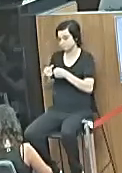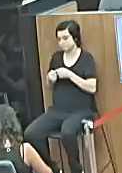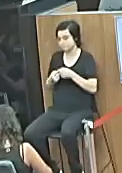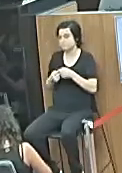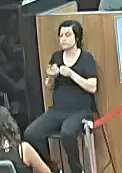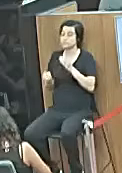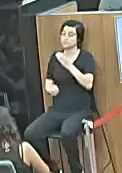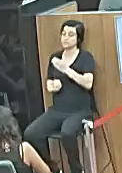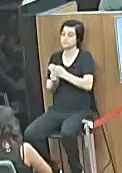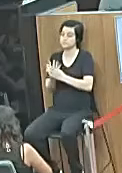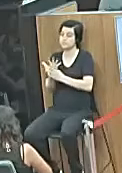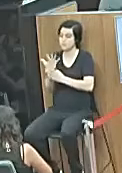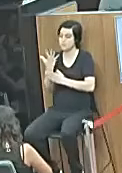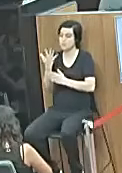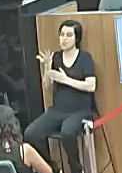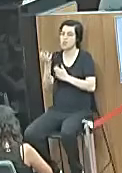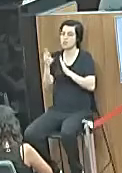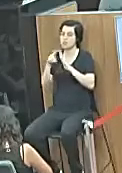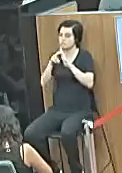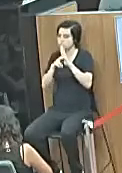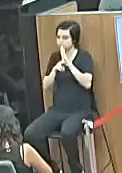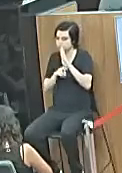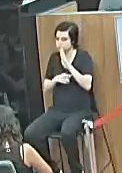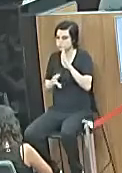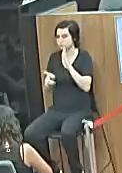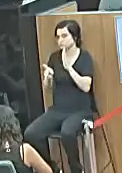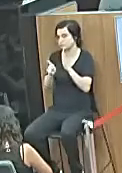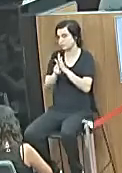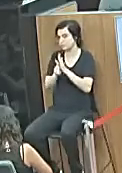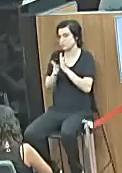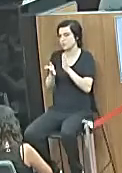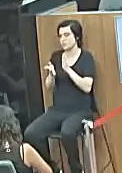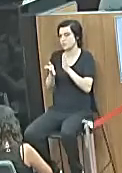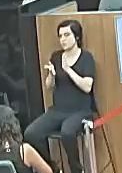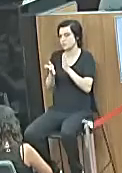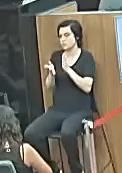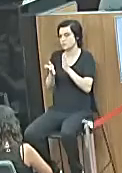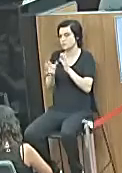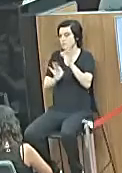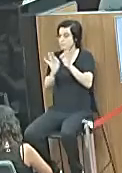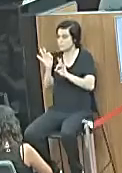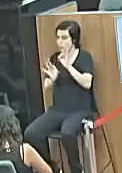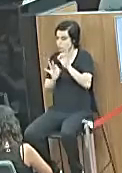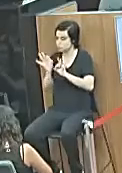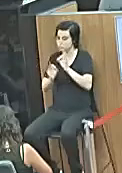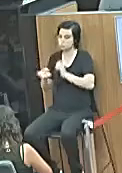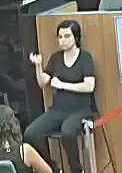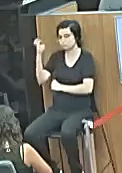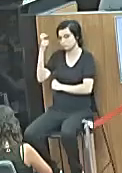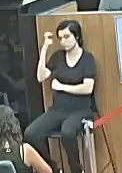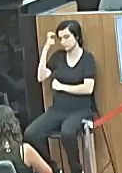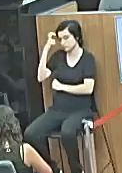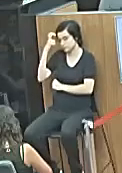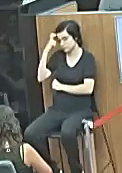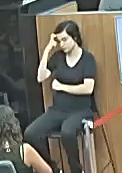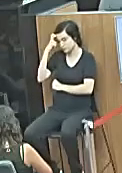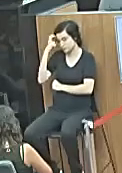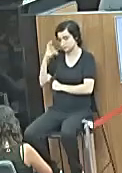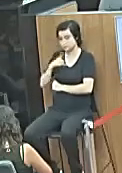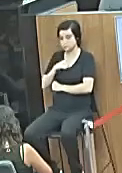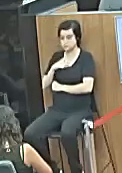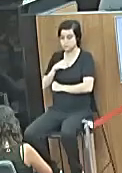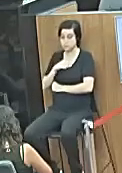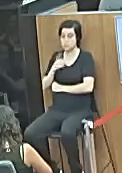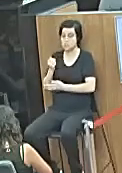editais do fundo estadual de cultura fec voltados para projetos culturais de impacto